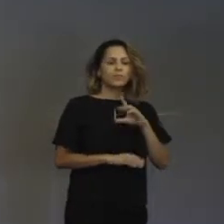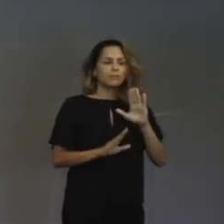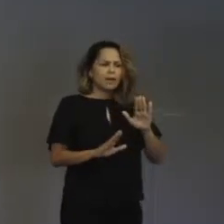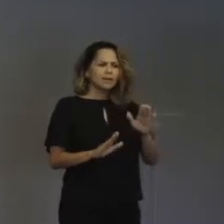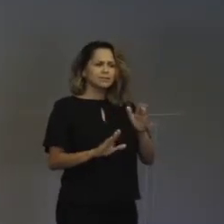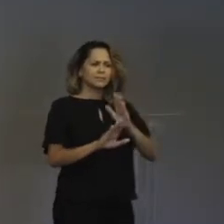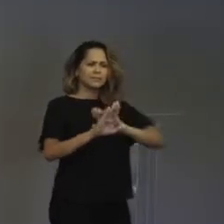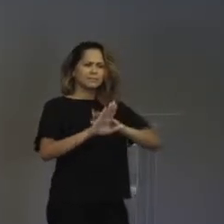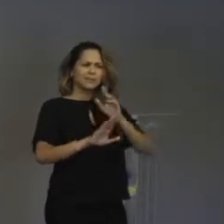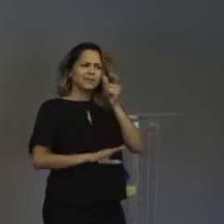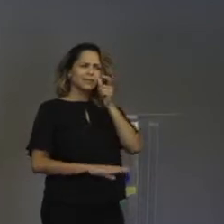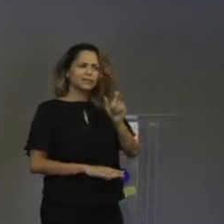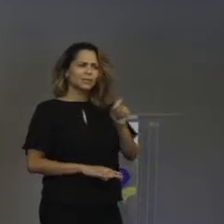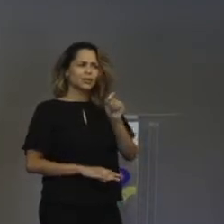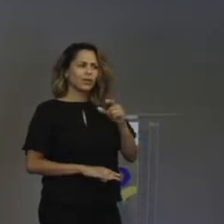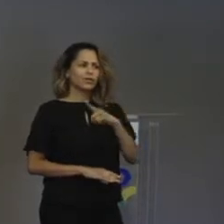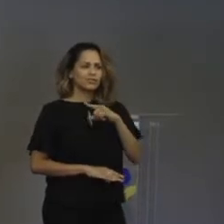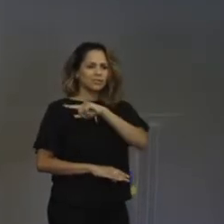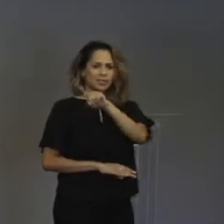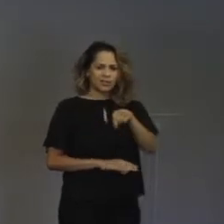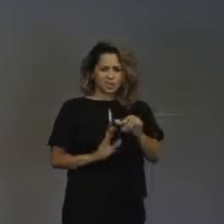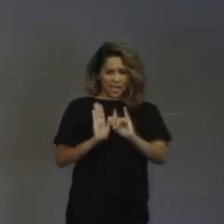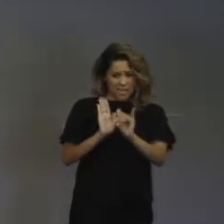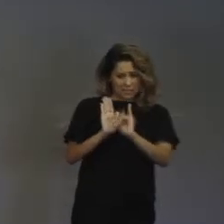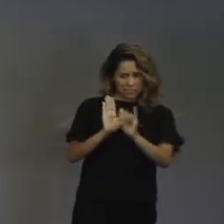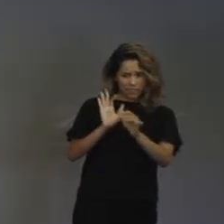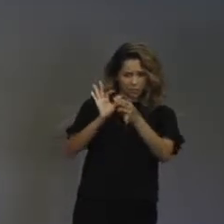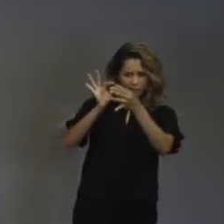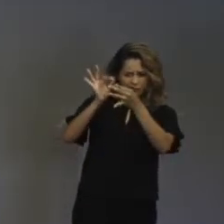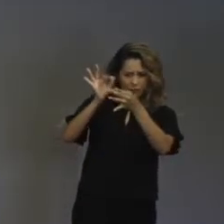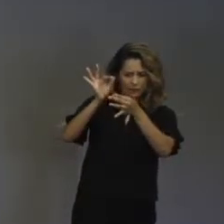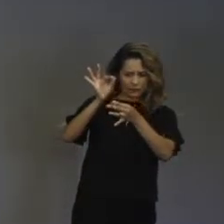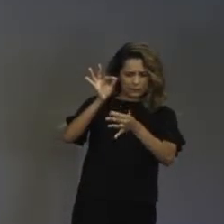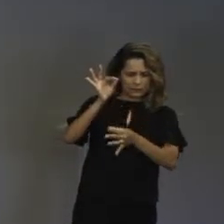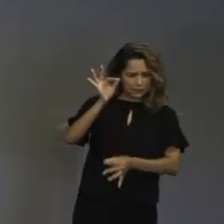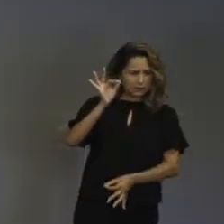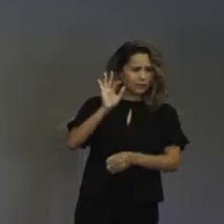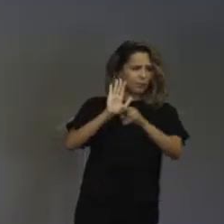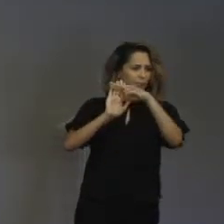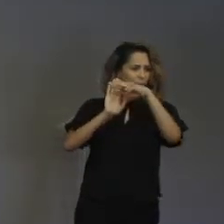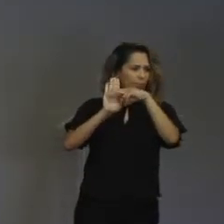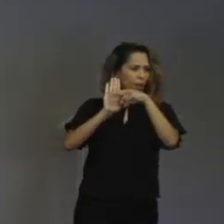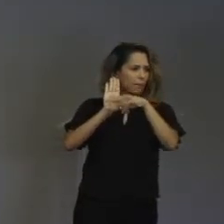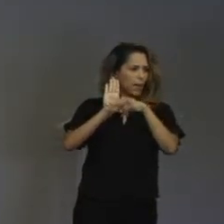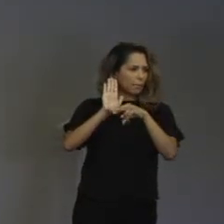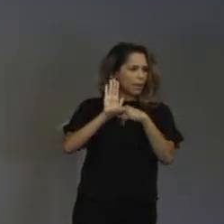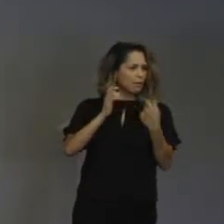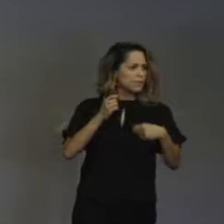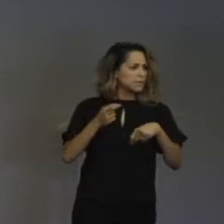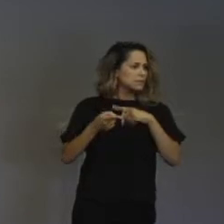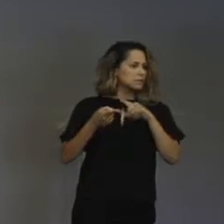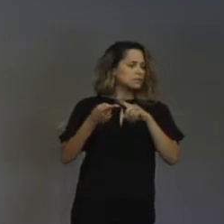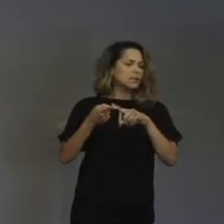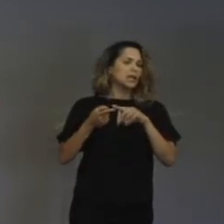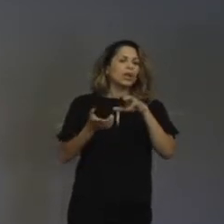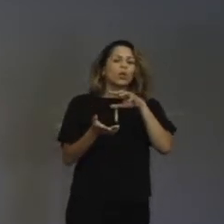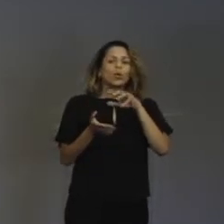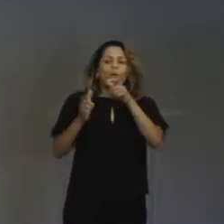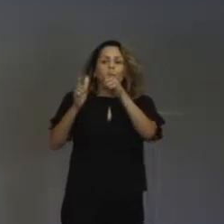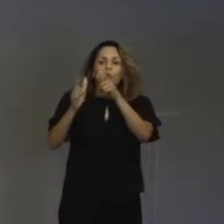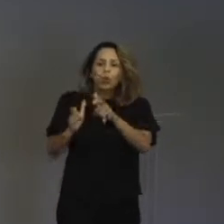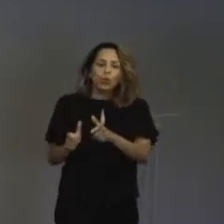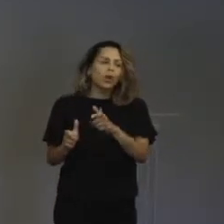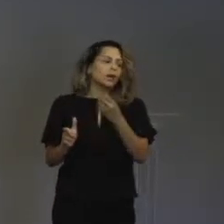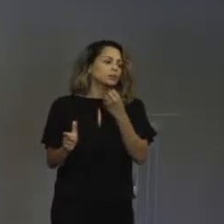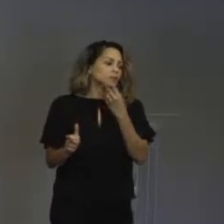quais, enfim, nem adiantaria se candidatarem. E tinha, claro, a questão de ter talentos qualificados, estar em uma posição logística que favorecesse,